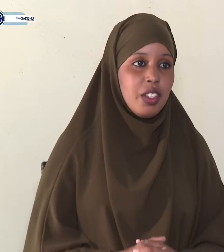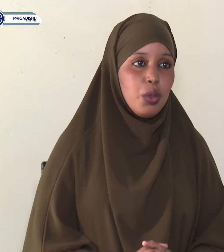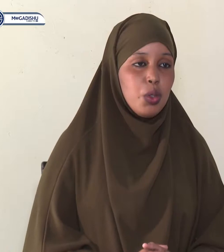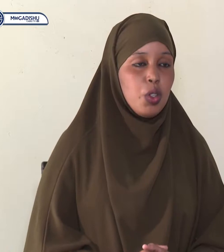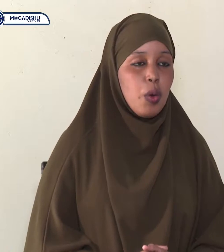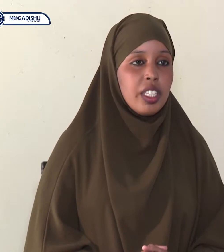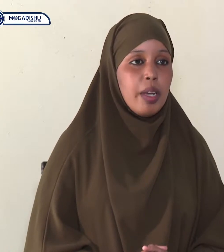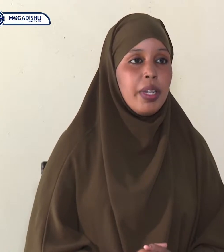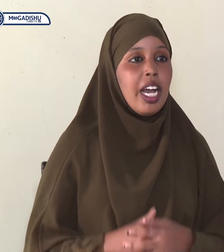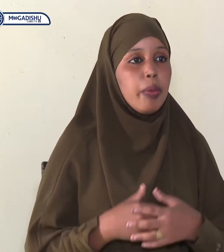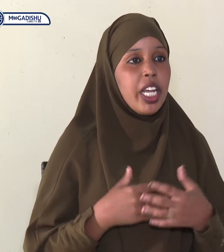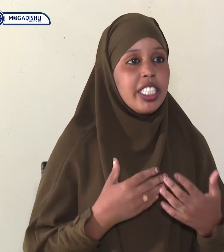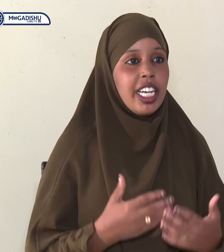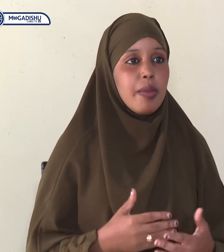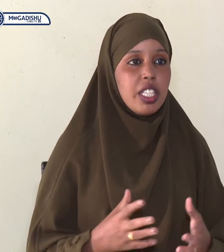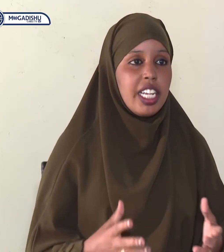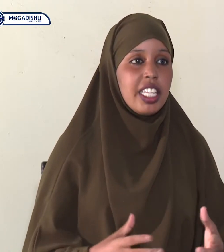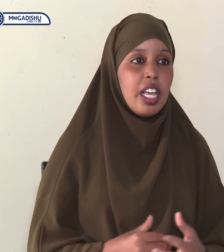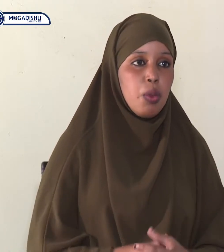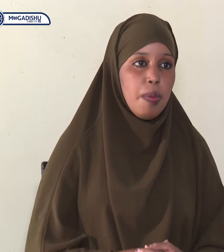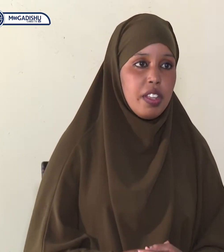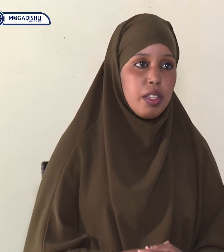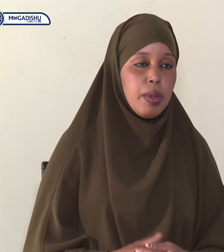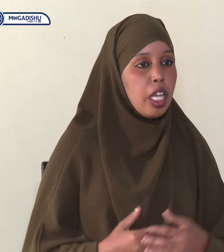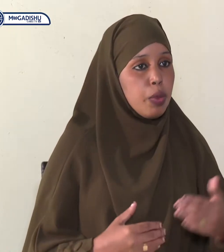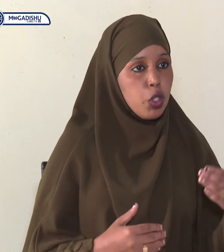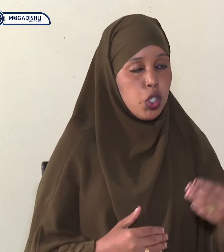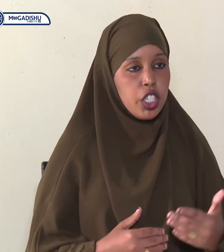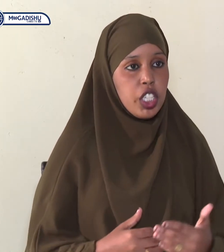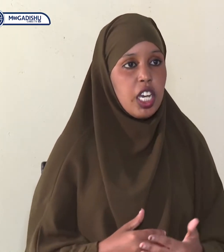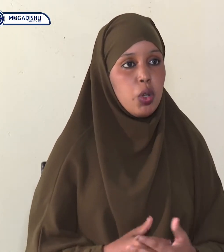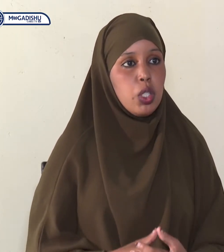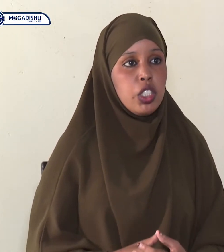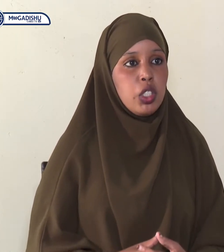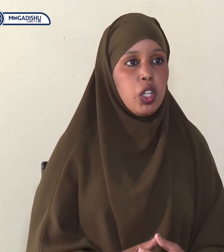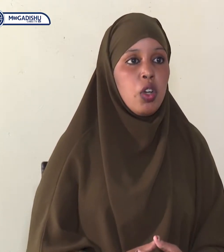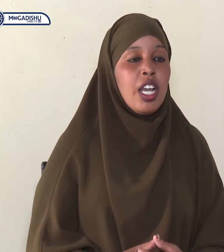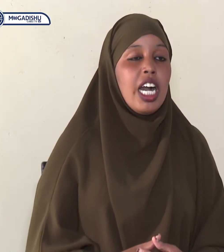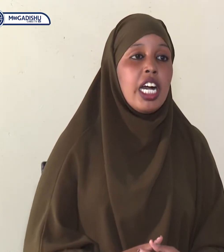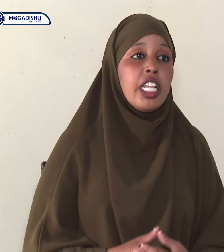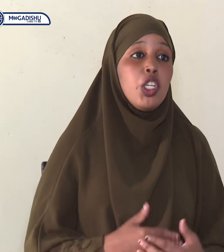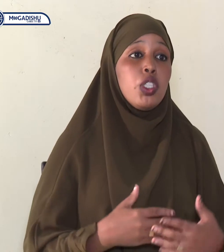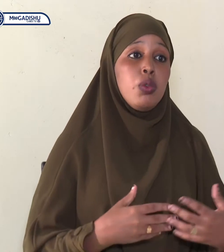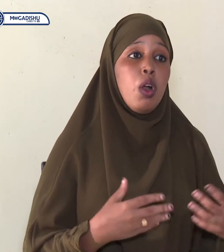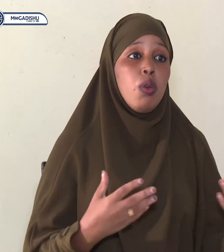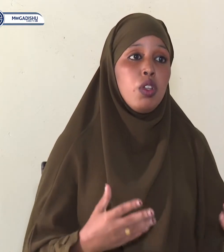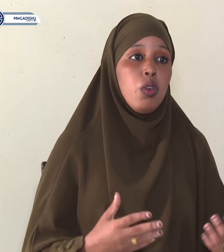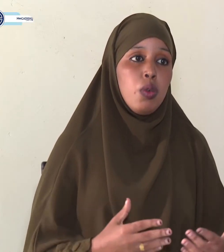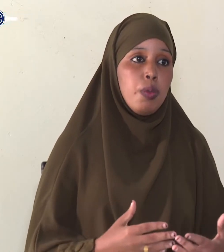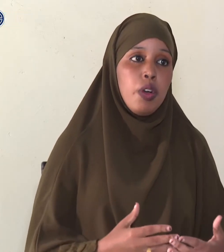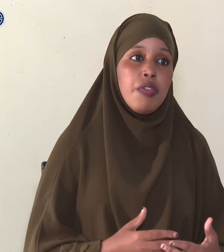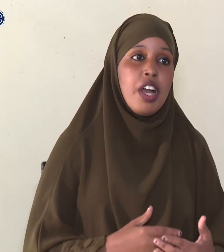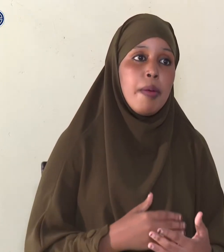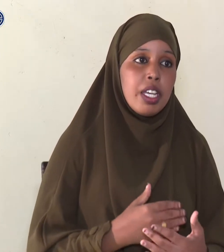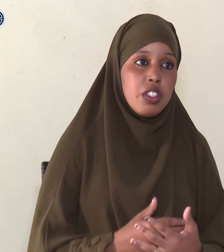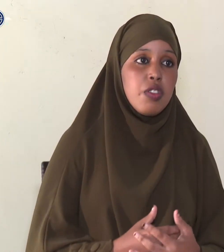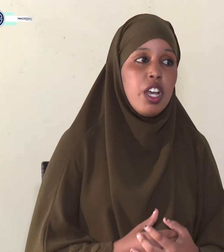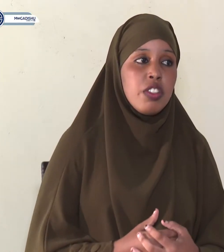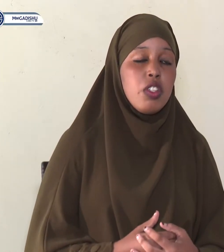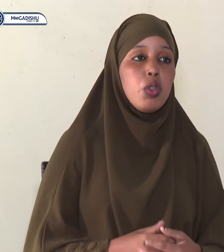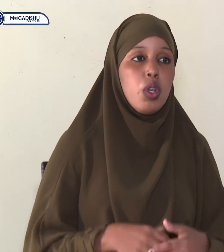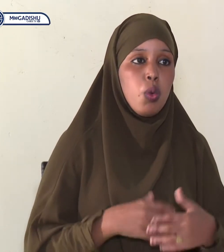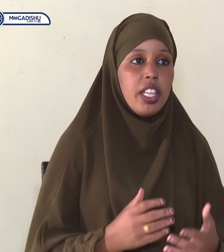waxaad si guud inooga warantaa bal caqabadaha idinka qabsada ardada aad waxbaraysaan maadaama iyagoo yaryar qaarkood la idin keeno qaarna iyagoo dad waaweyn oo